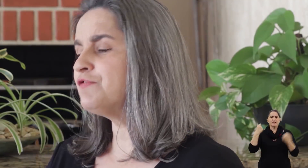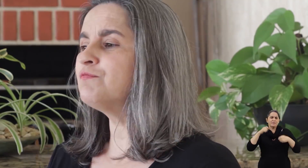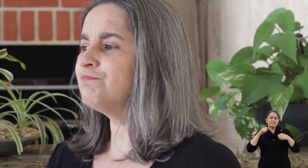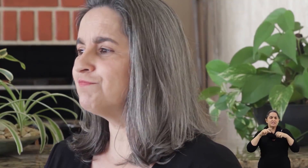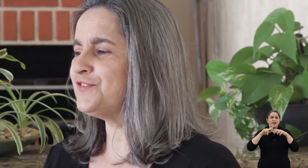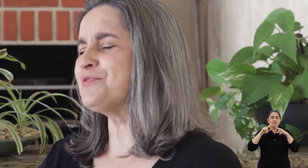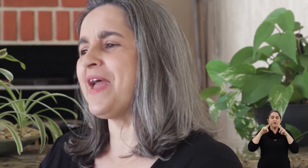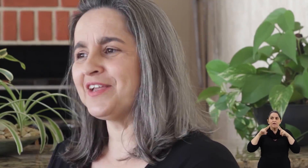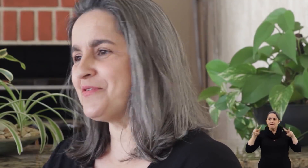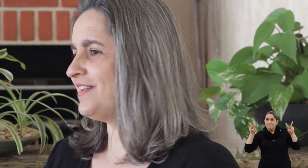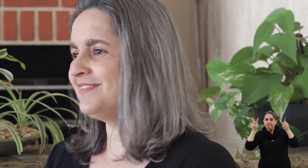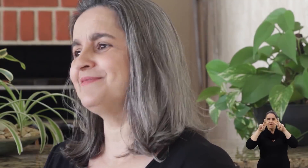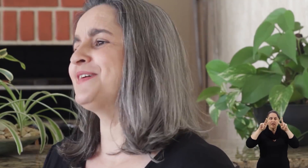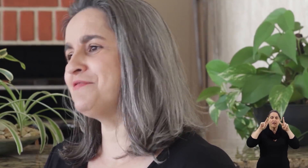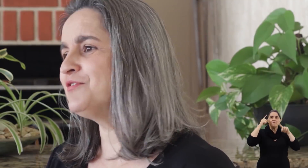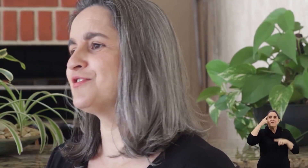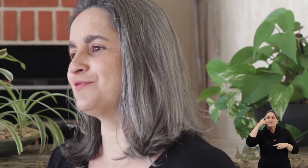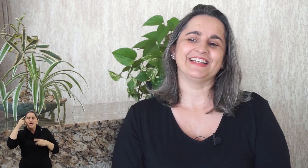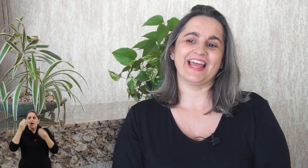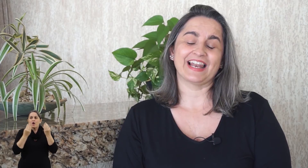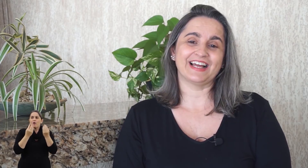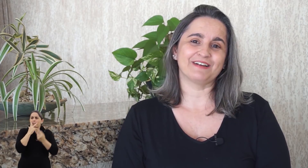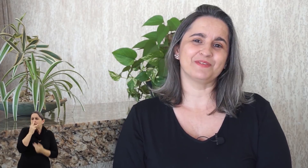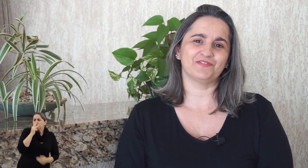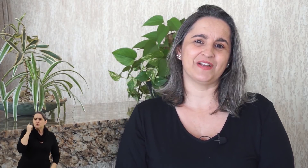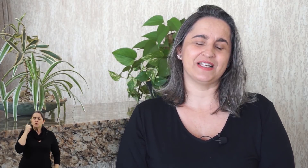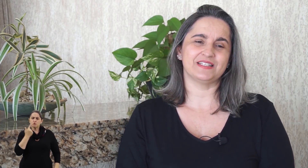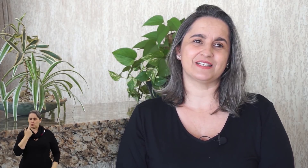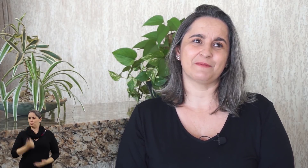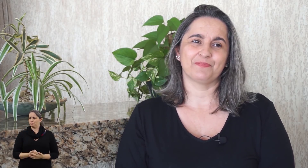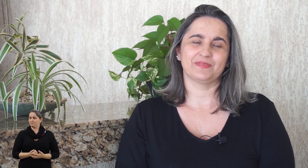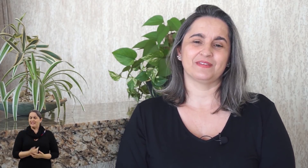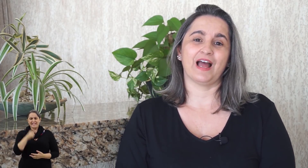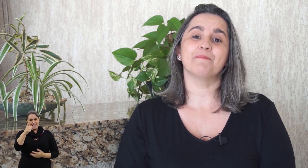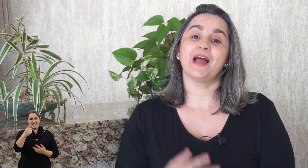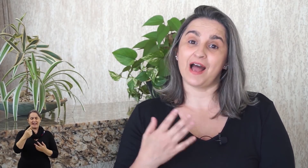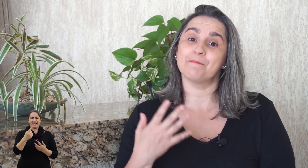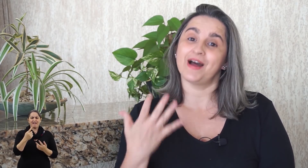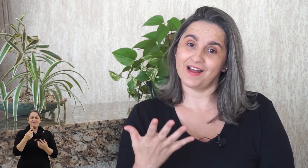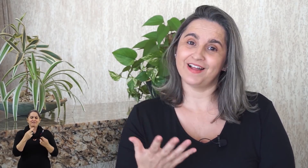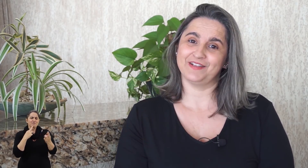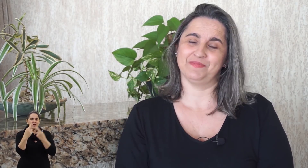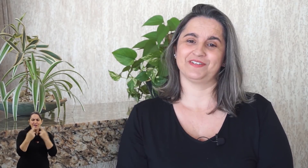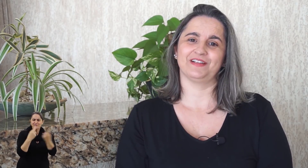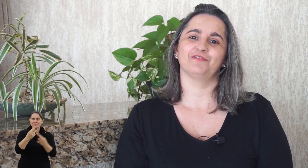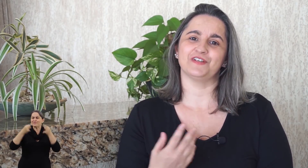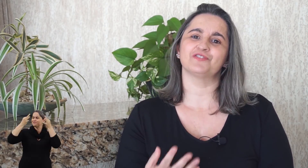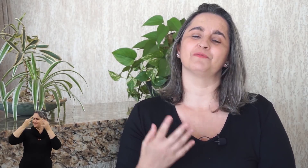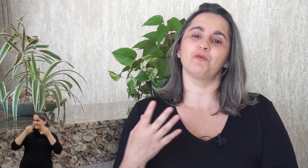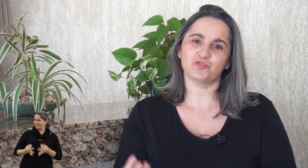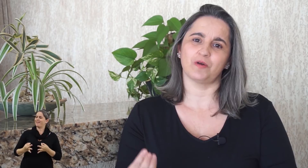muito, eu tive um feedback com ela maravilhoso. E ela me fez amar a Libras.